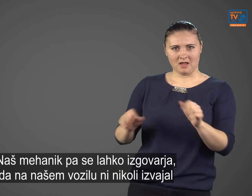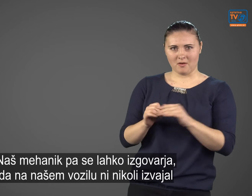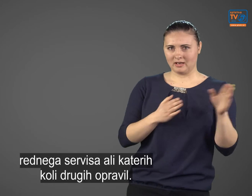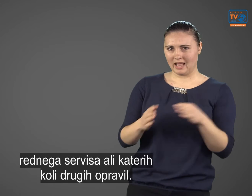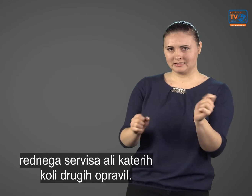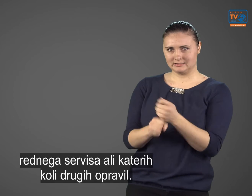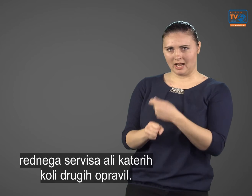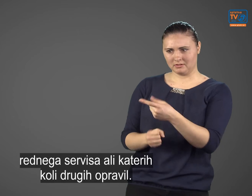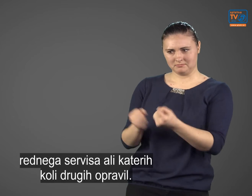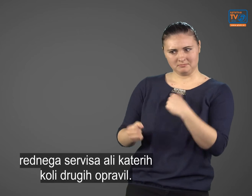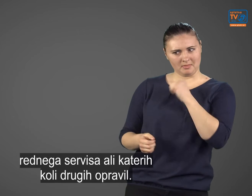vozila.